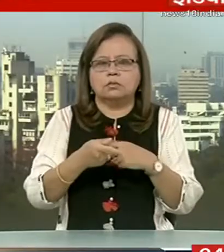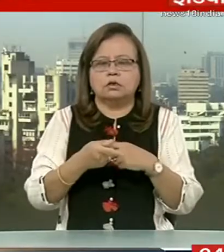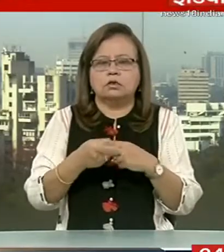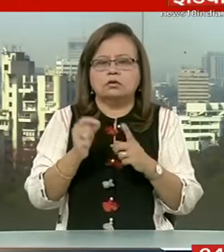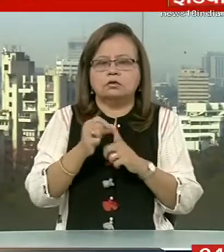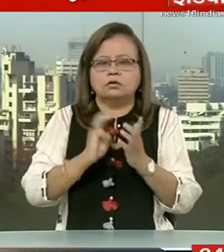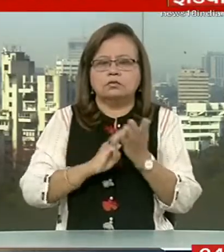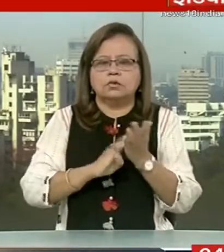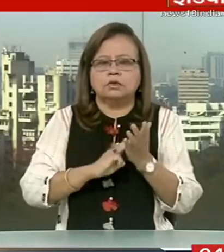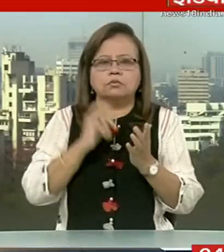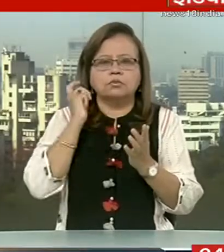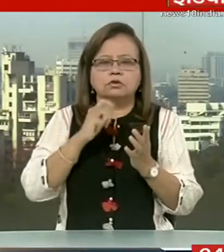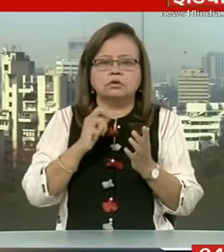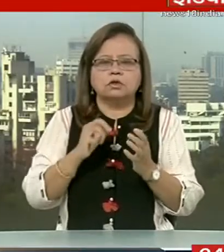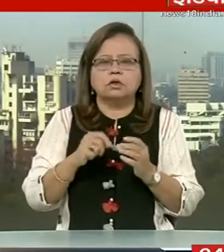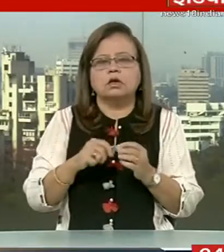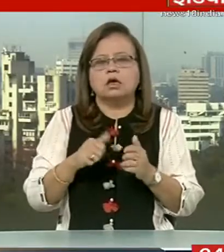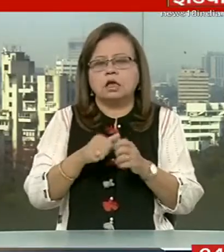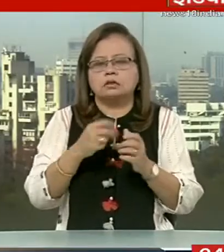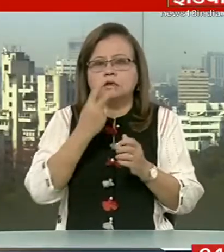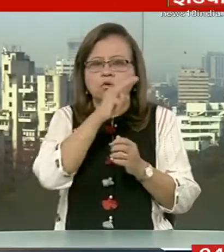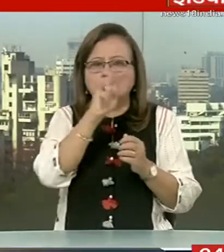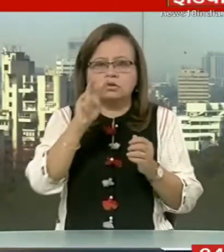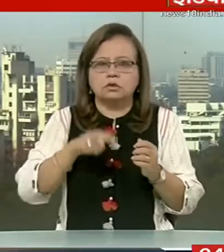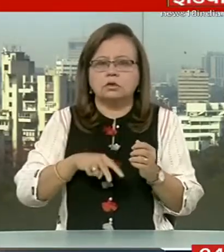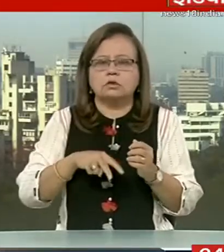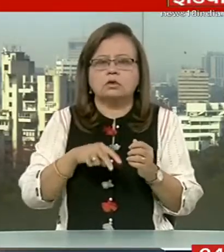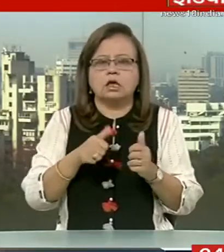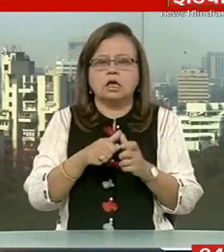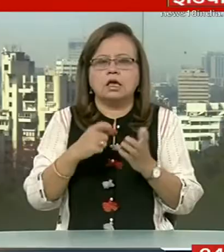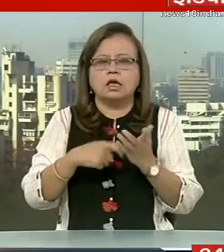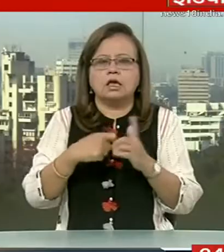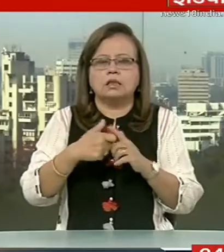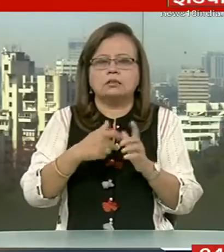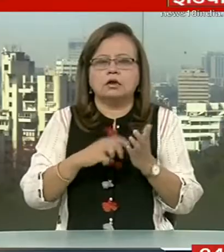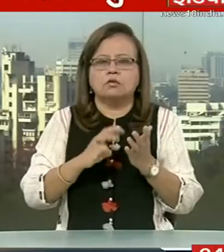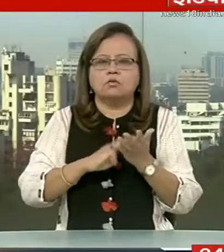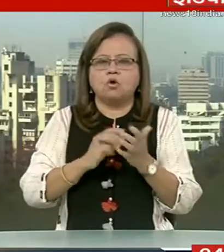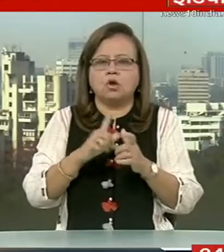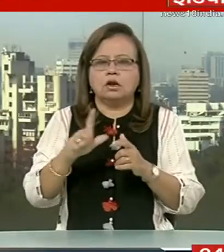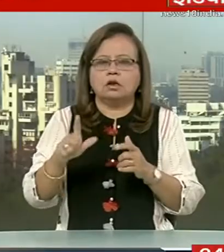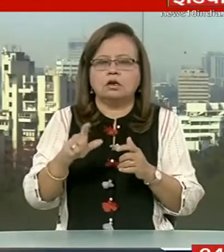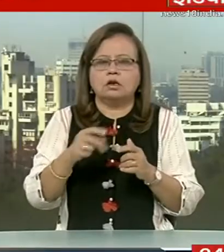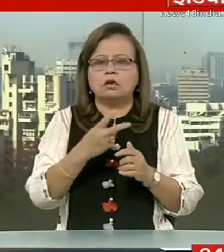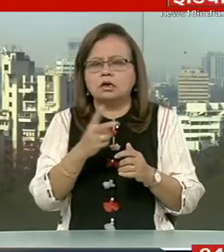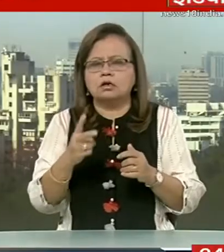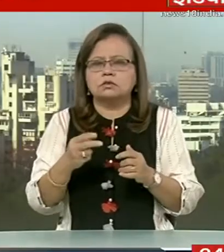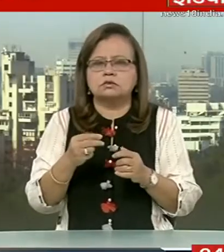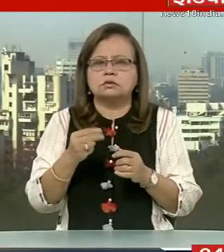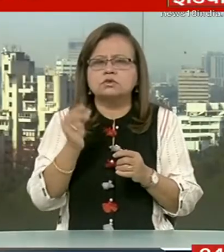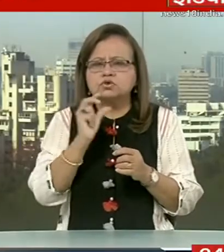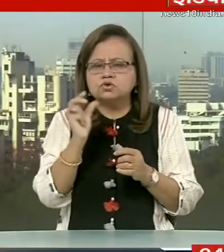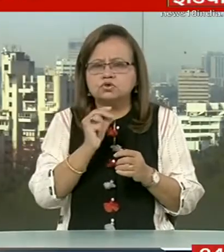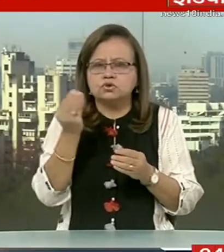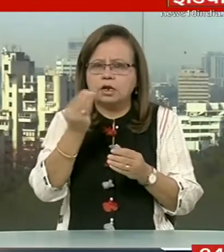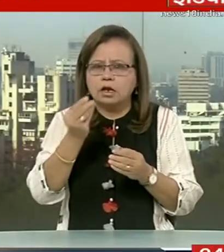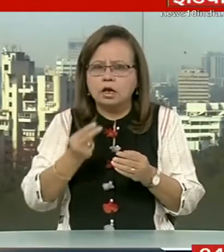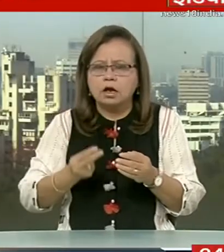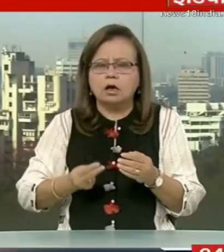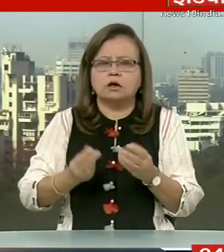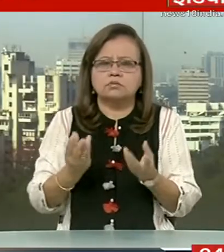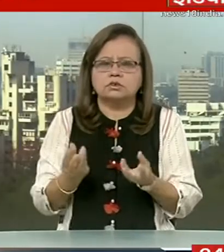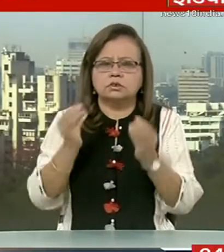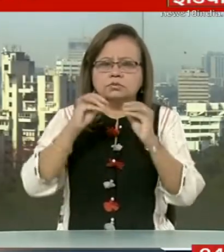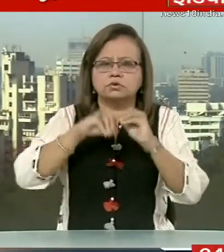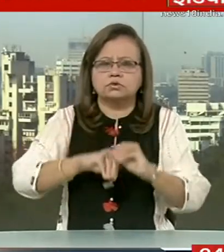प्रधानमंत्री नरेंद्र मोदी ने एक दम और का दौरा किया एकदम ऑल पेज के कई क्षेत्रों से सिर्फ और विशिष्ट कलाओं